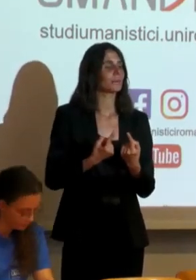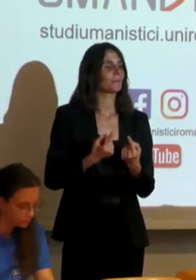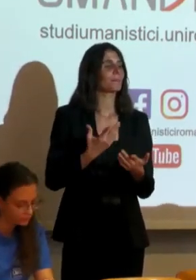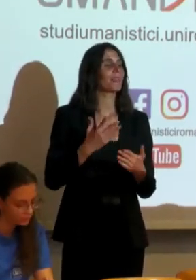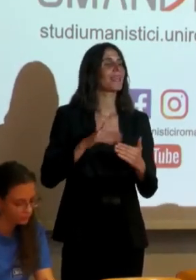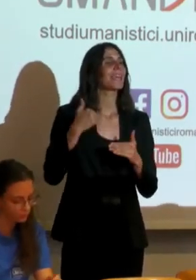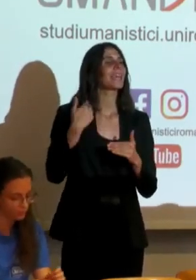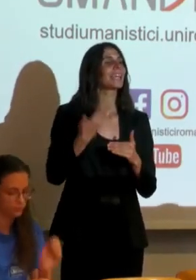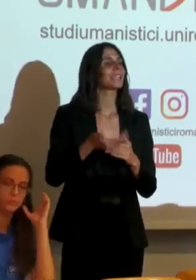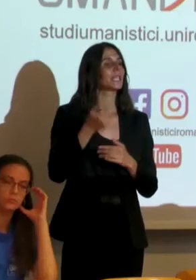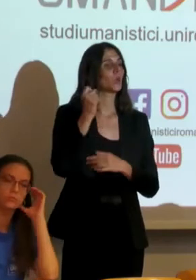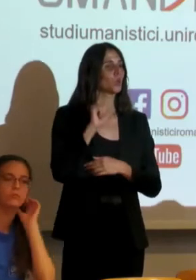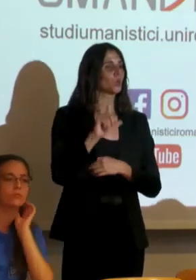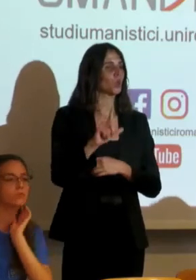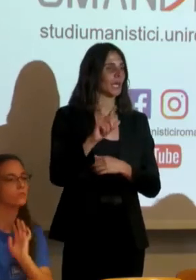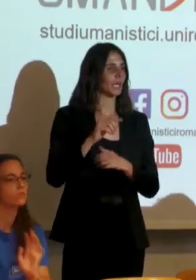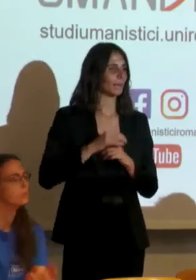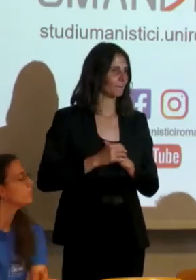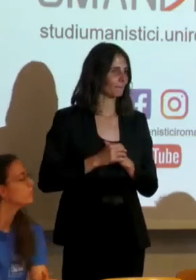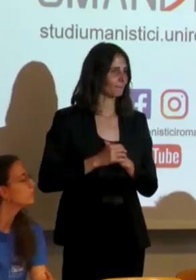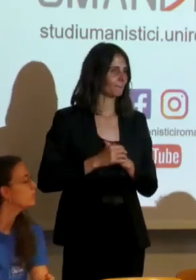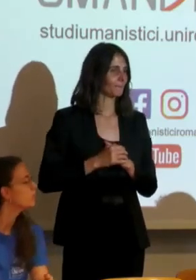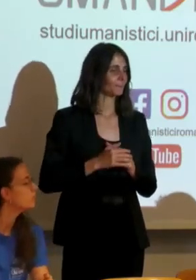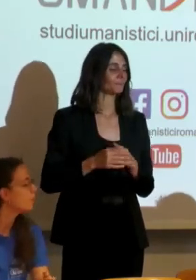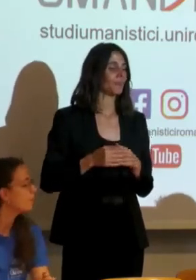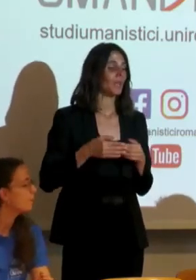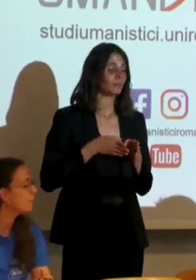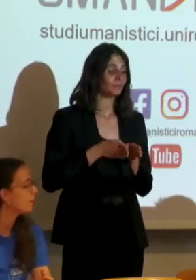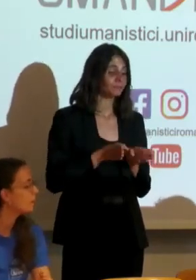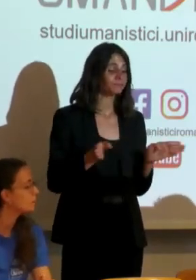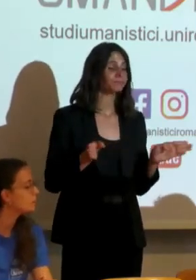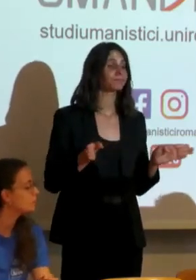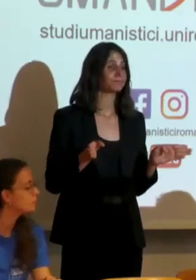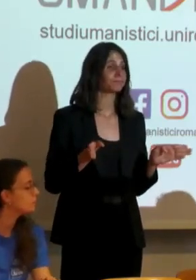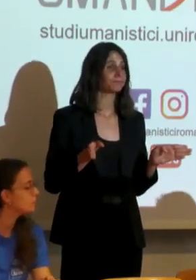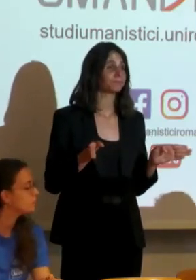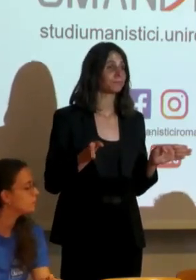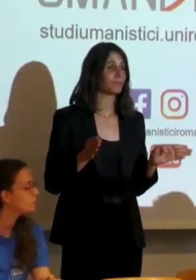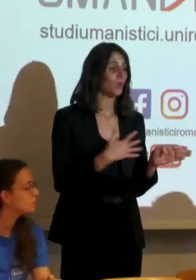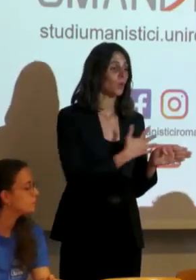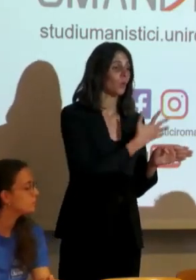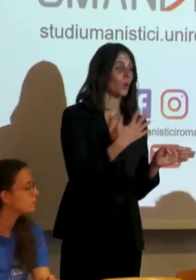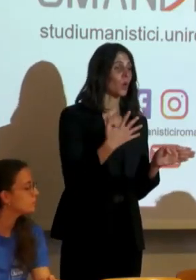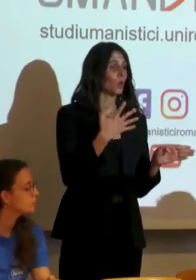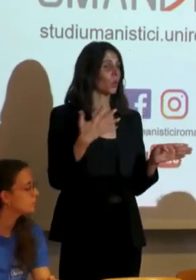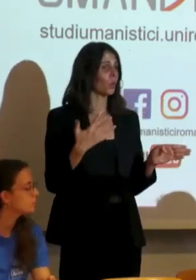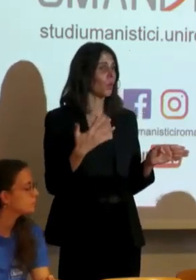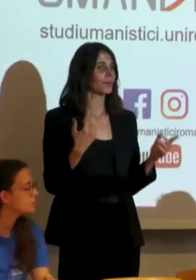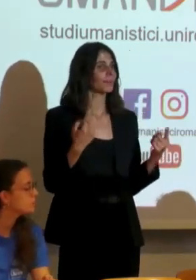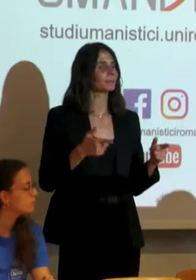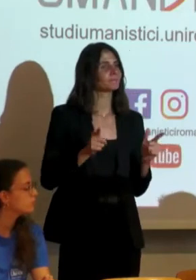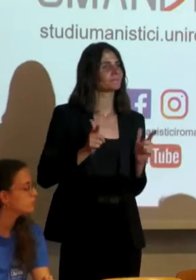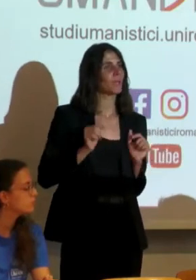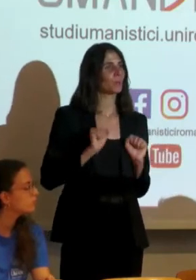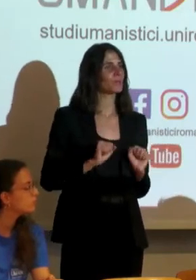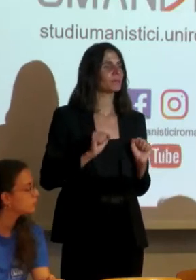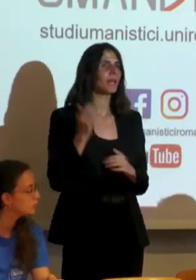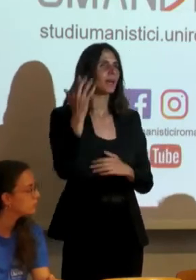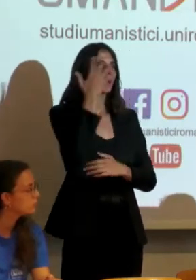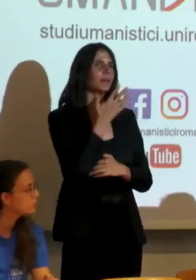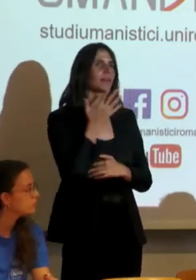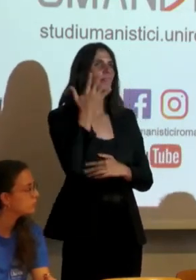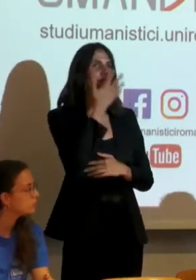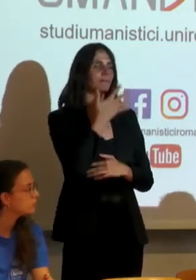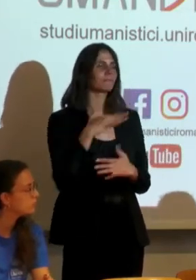interculturale, quindi questa biforcazione permette da una parte di riflettere di più sul patrimonio